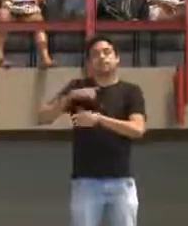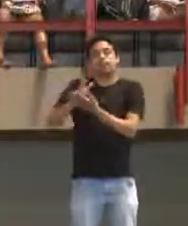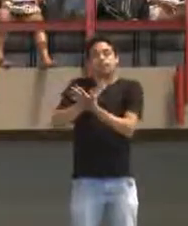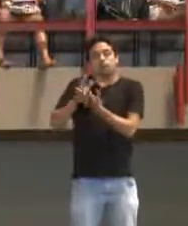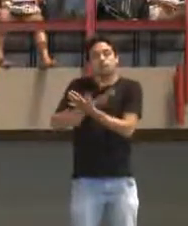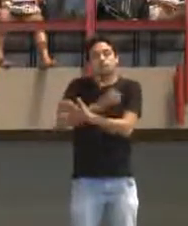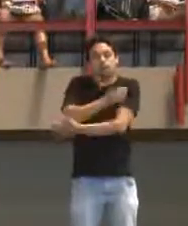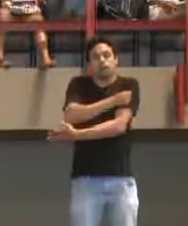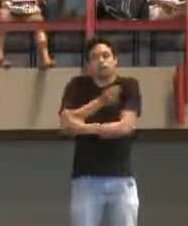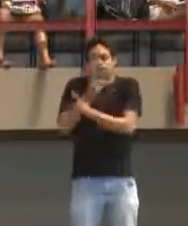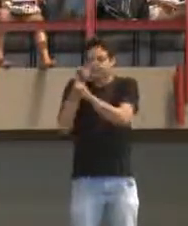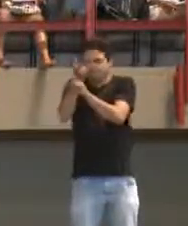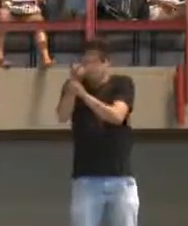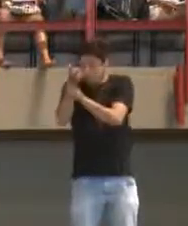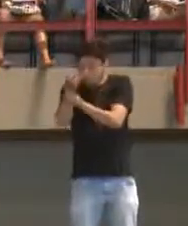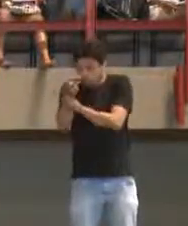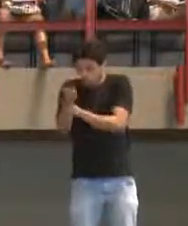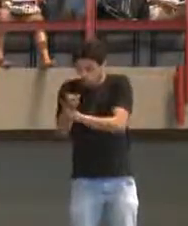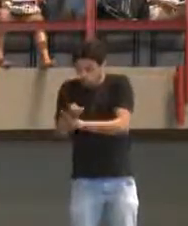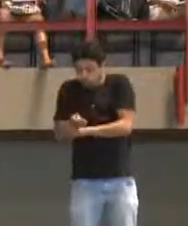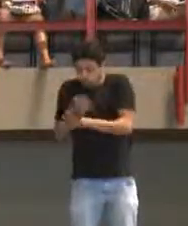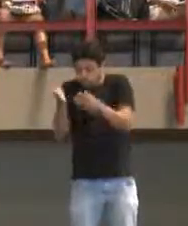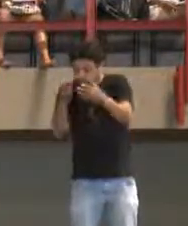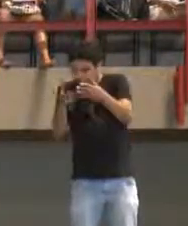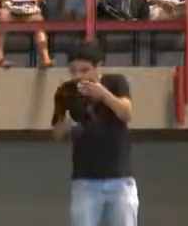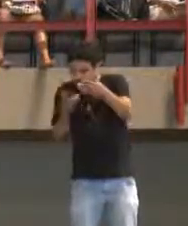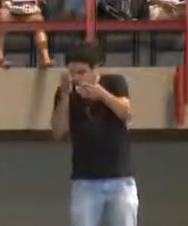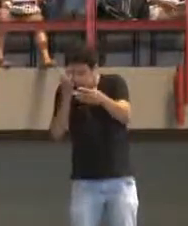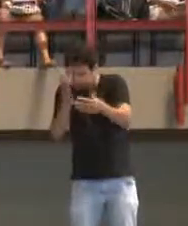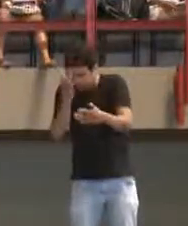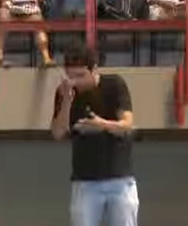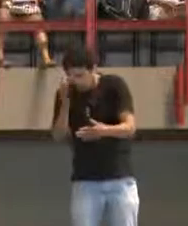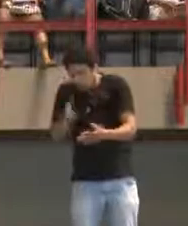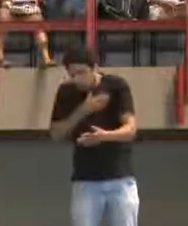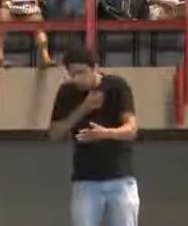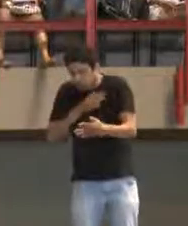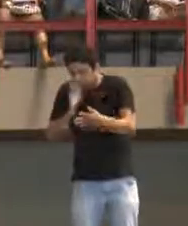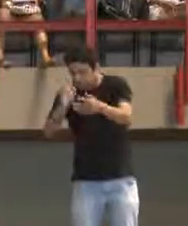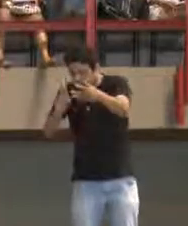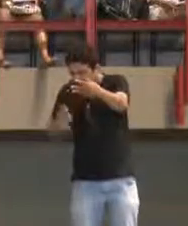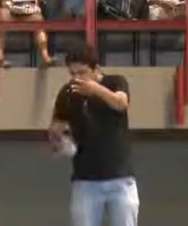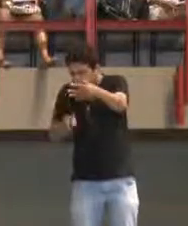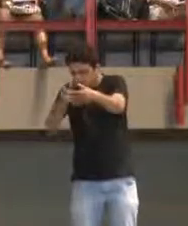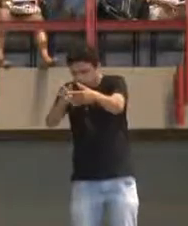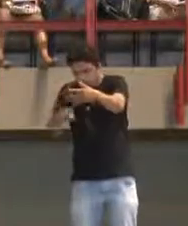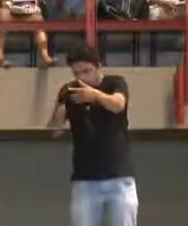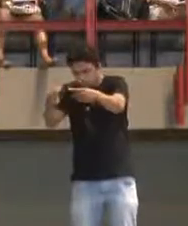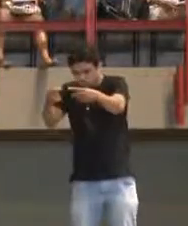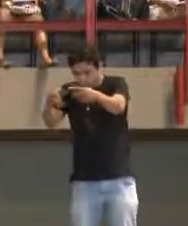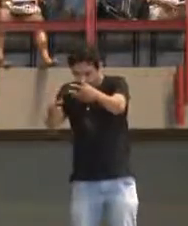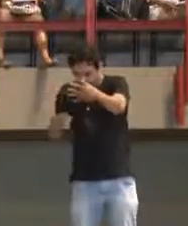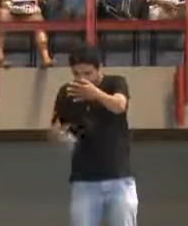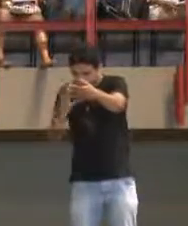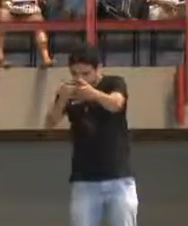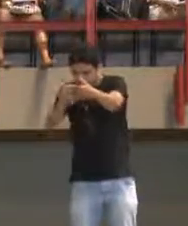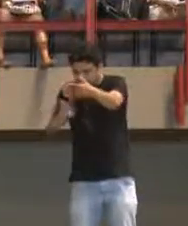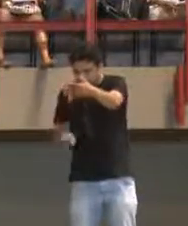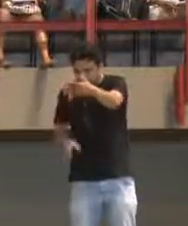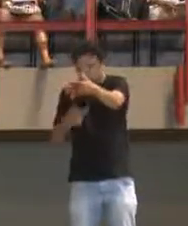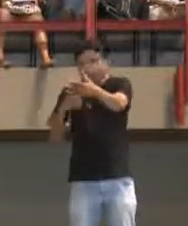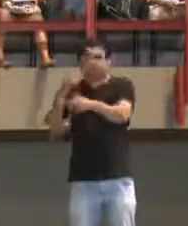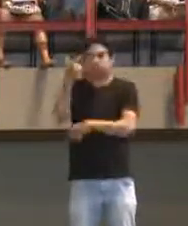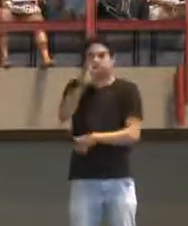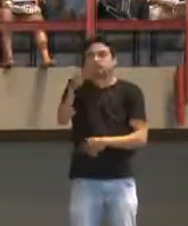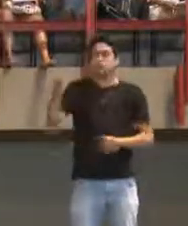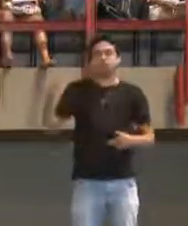que sai procurando na prova qual é a questão mais fácil para ele. Aí ele sai lendo, 1, 2, 3, ele vai lendo.